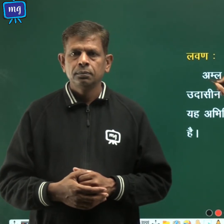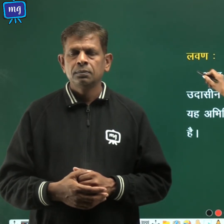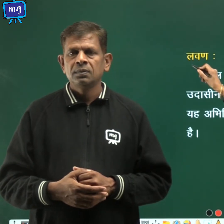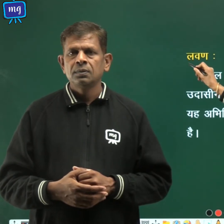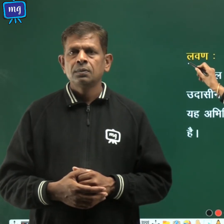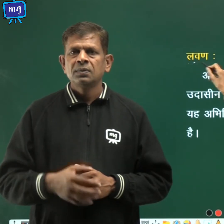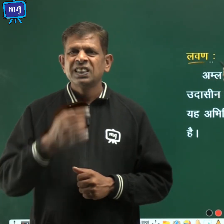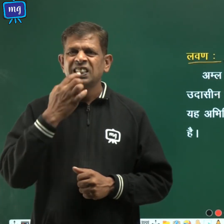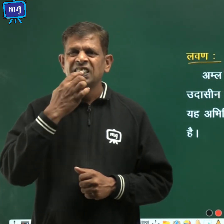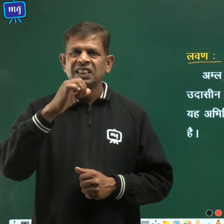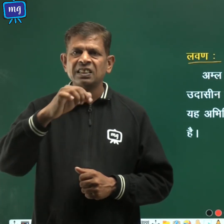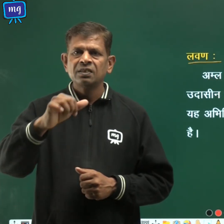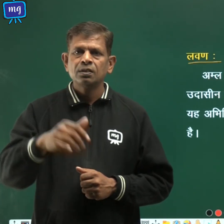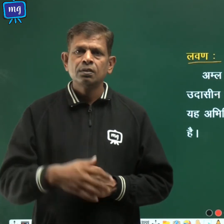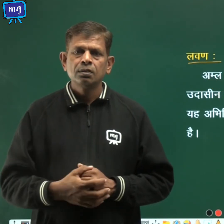लवण,